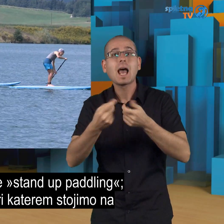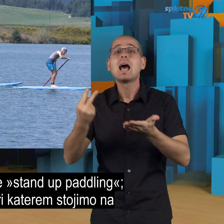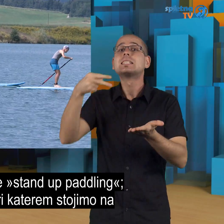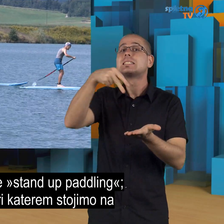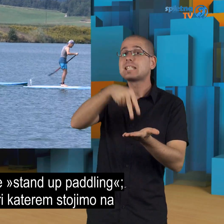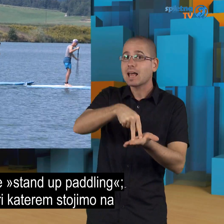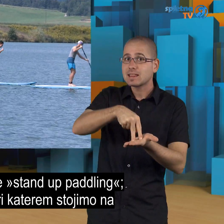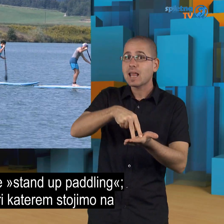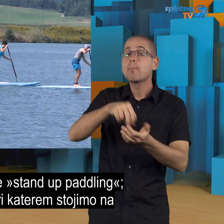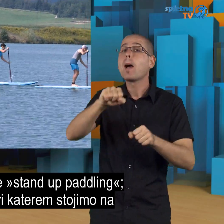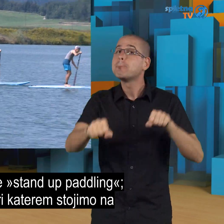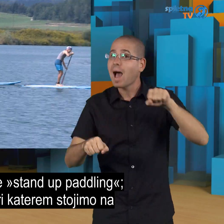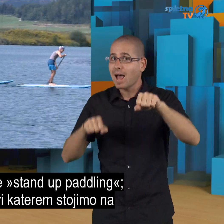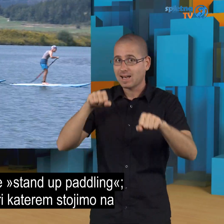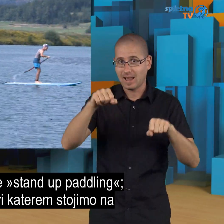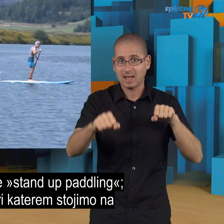stand-up paddling.